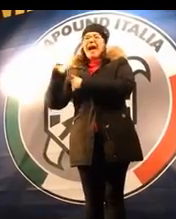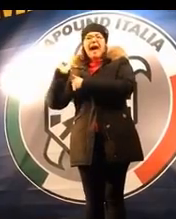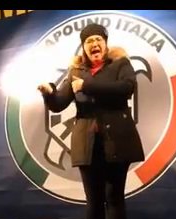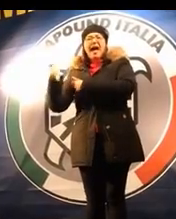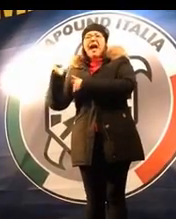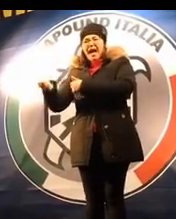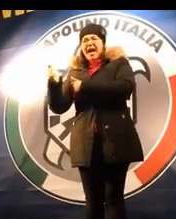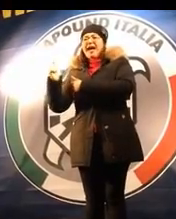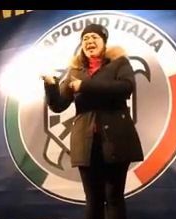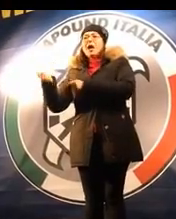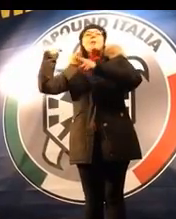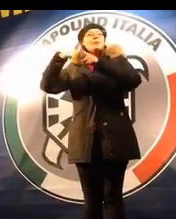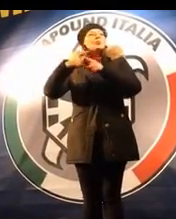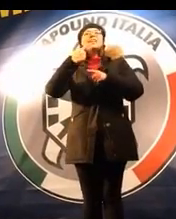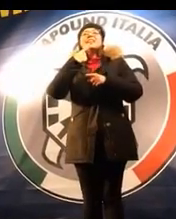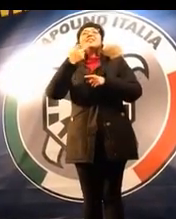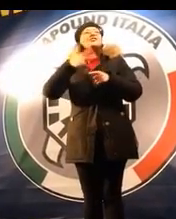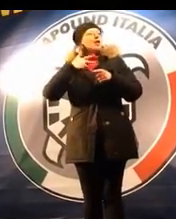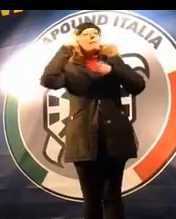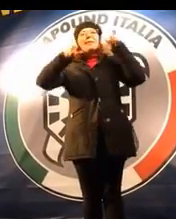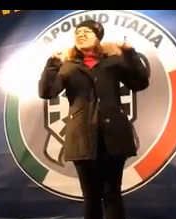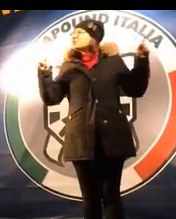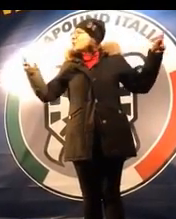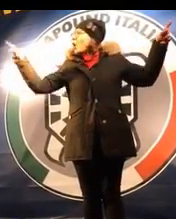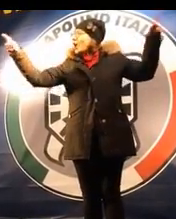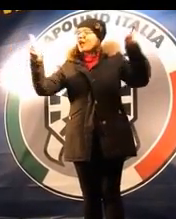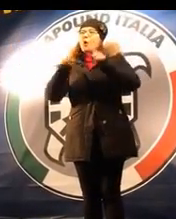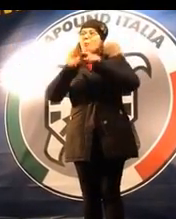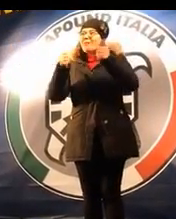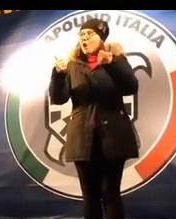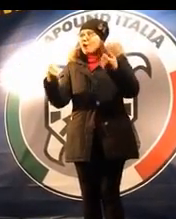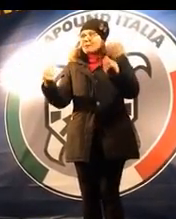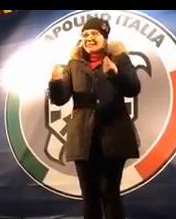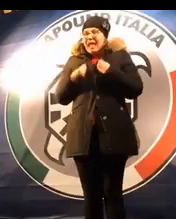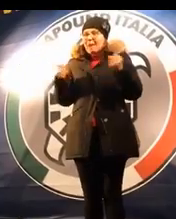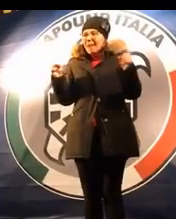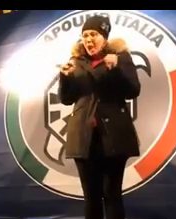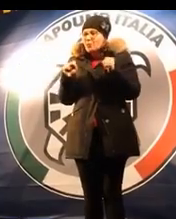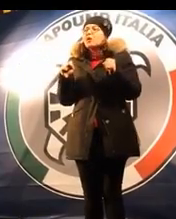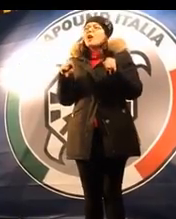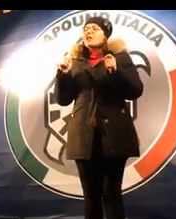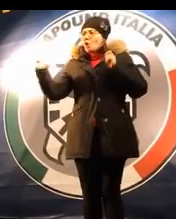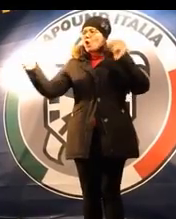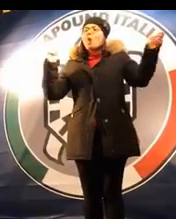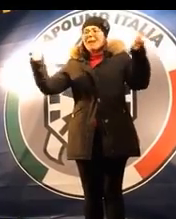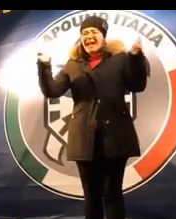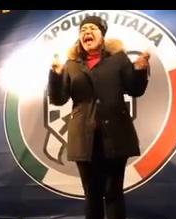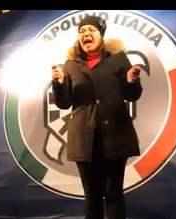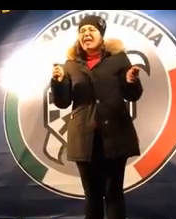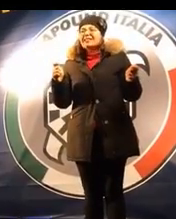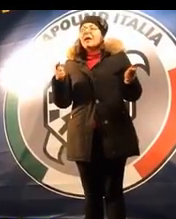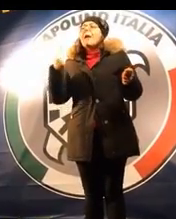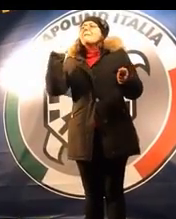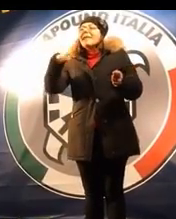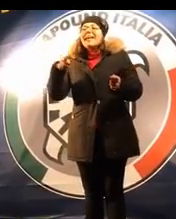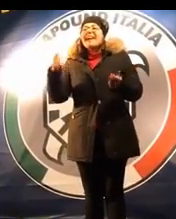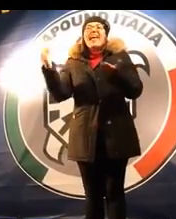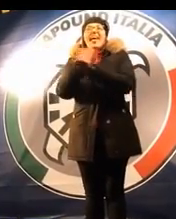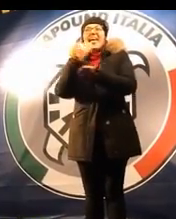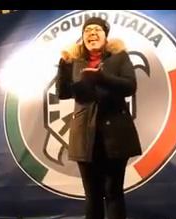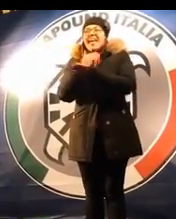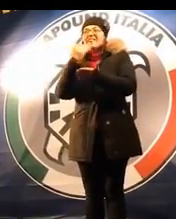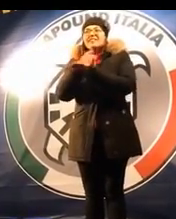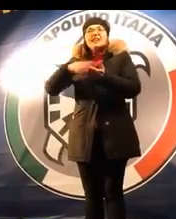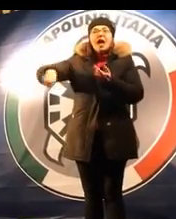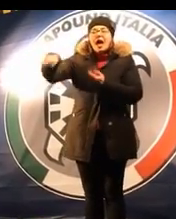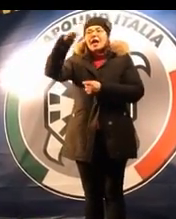di paura. Sono pagati per farci scordare che siamo un grande popolo, sono pagati per farci scordare che siamo qui da